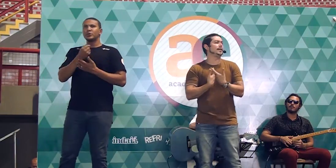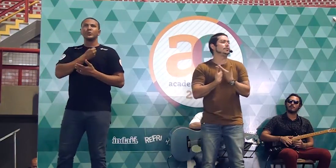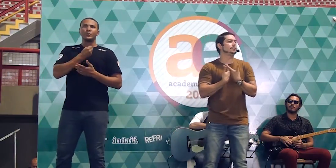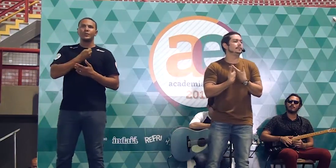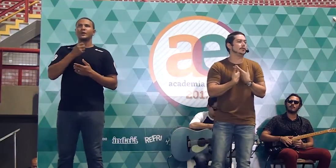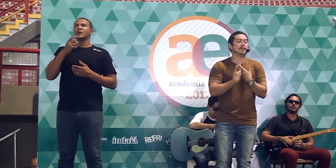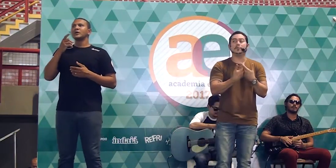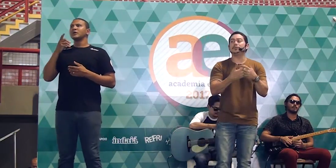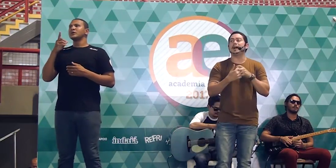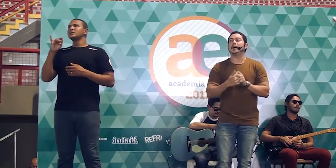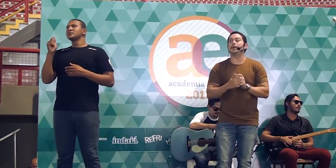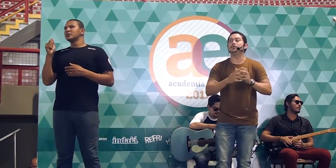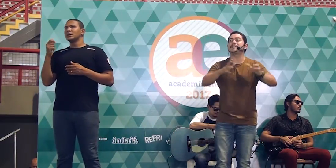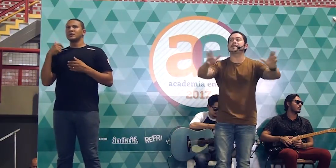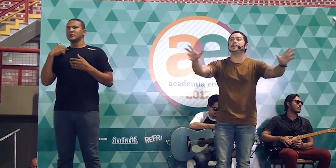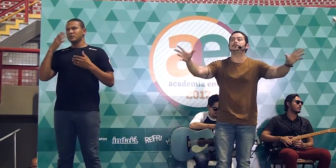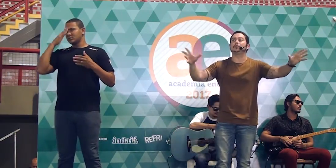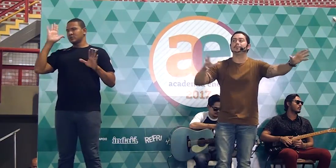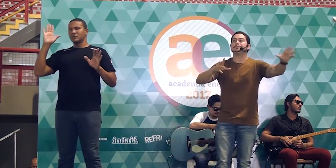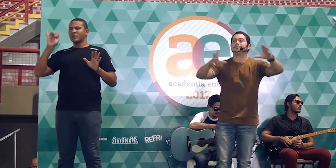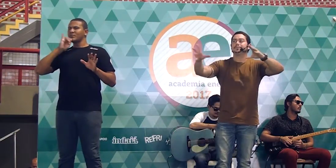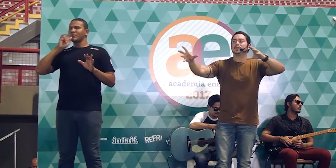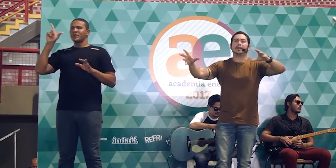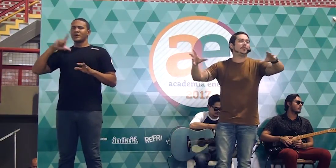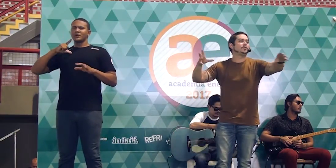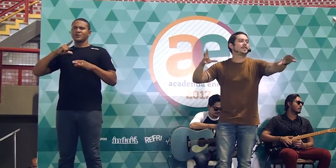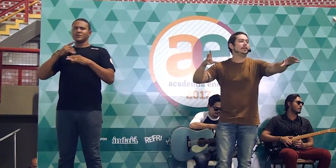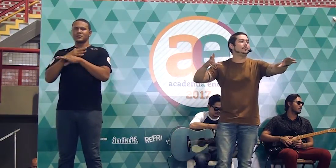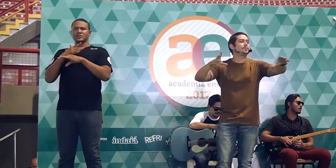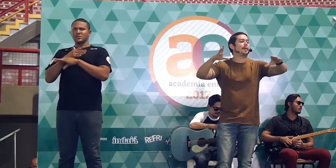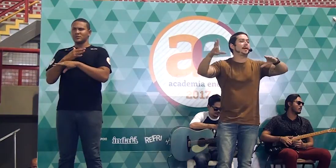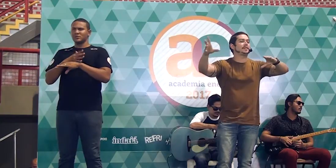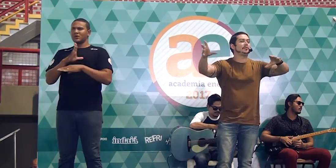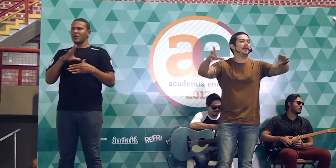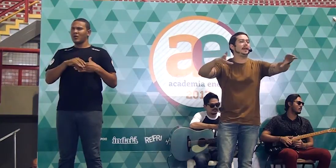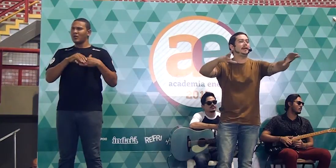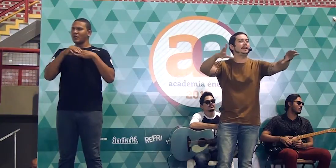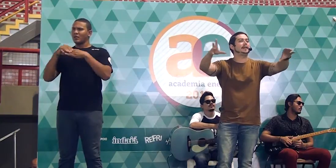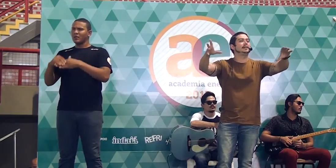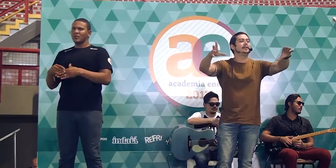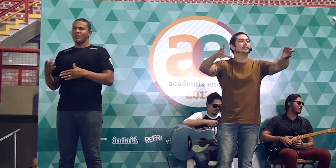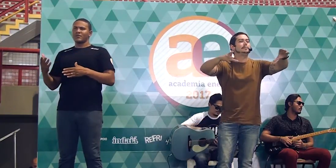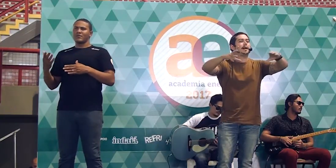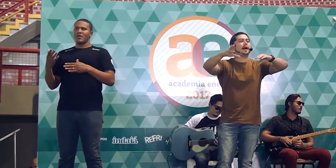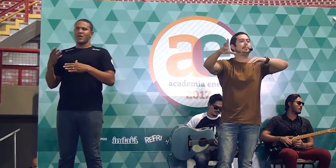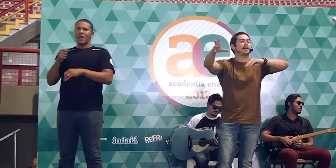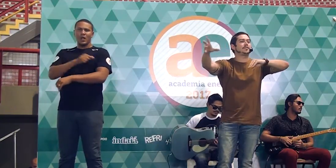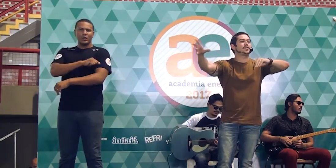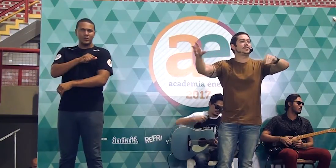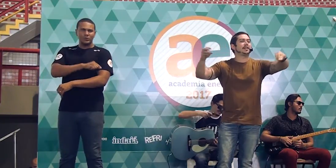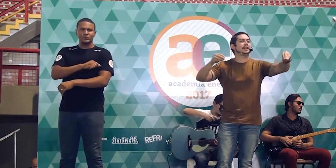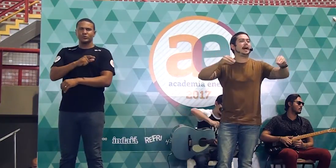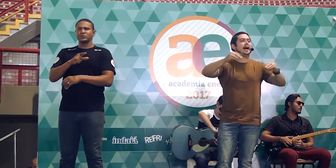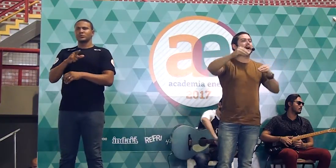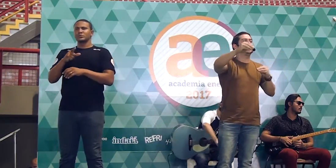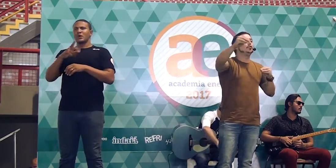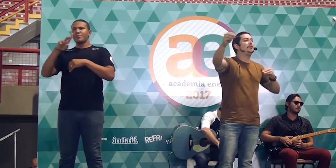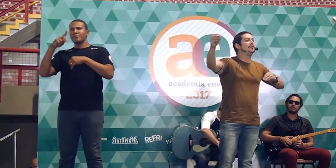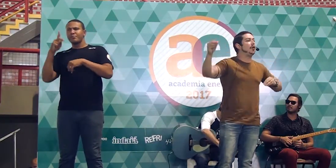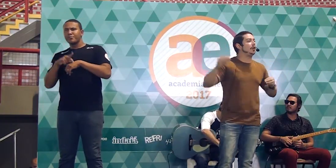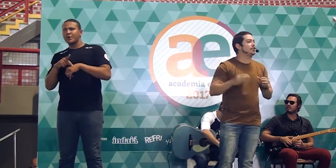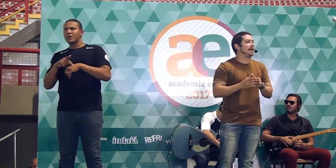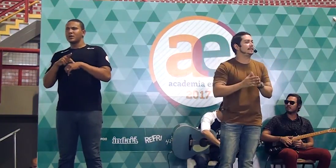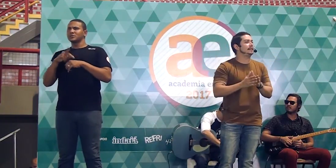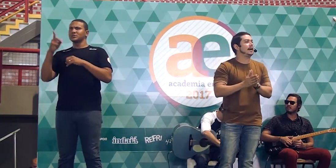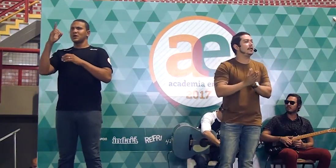vez em quando eu dava muita aula no centro, levando os alunos para a Praça do Ferreira, para a Praça José de Alencar,